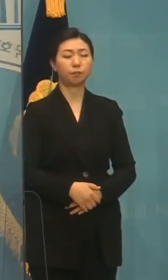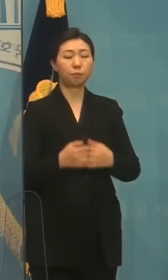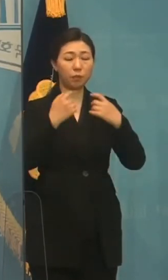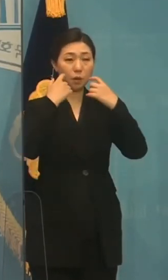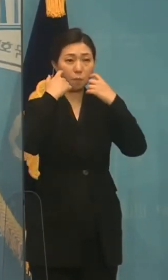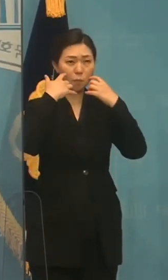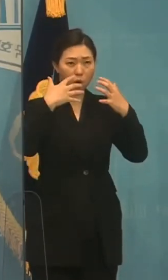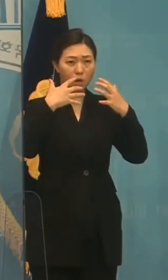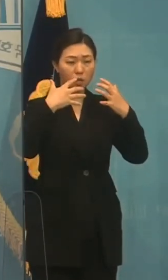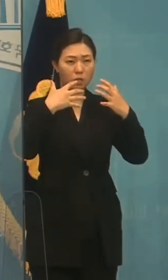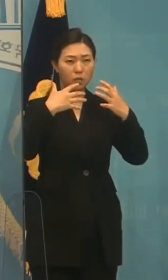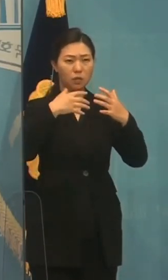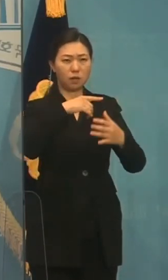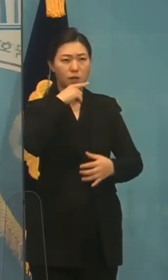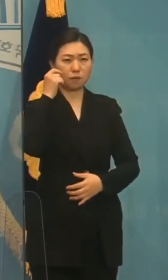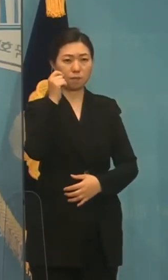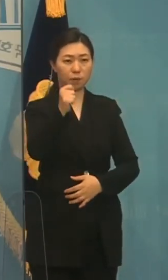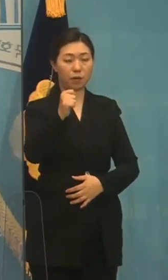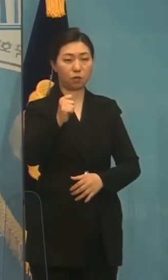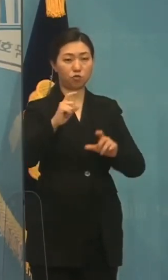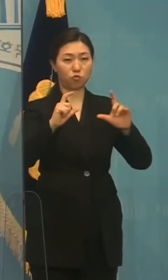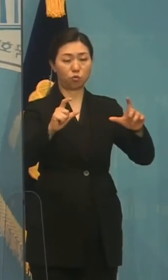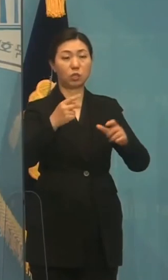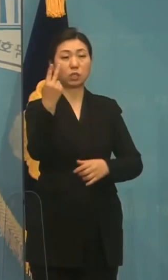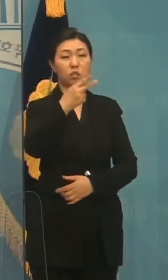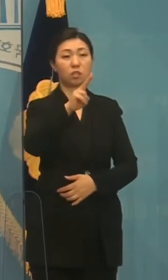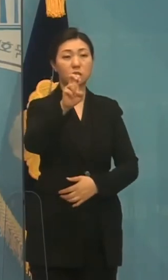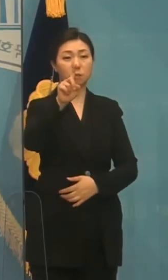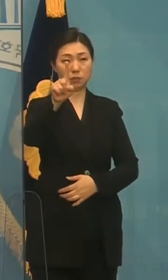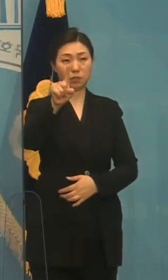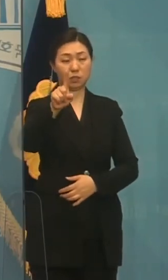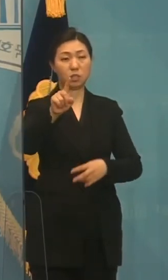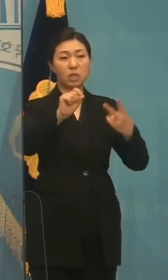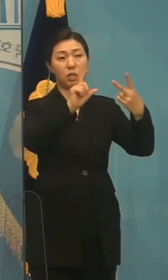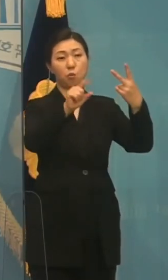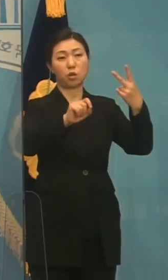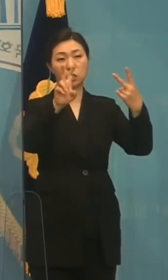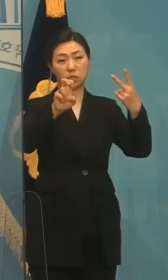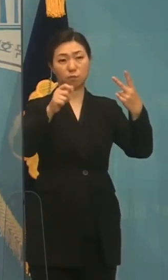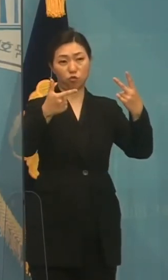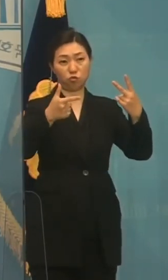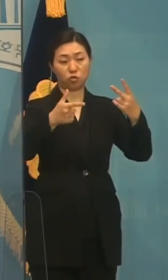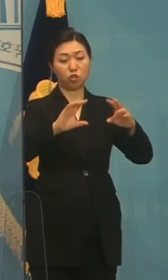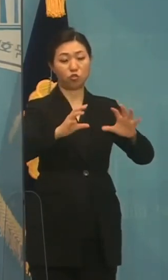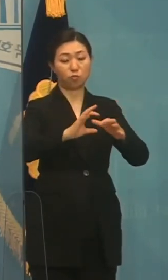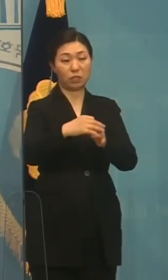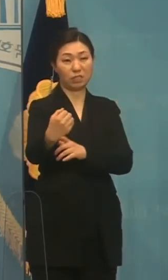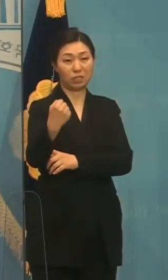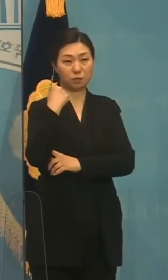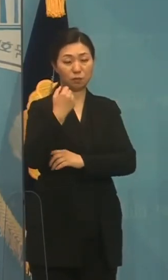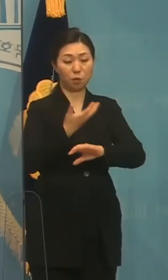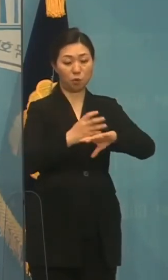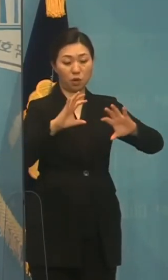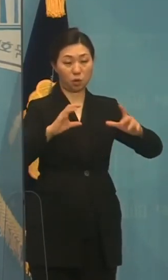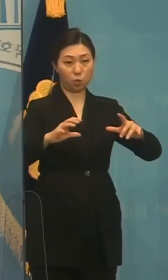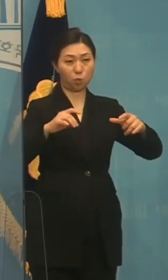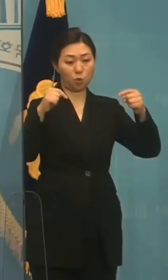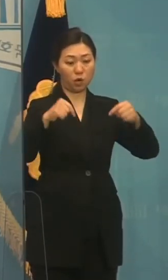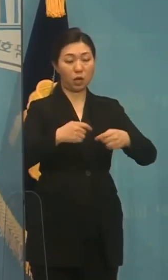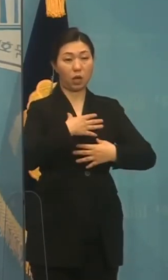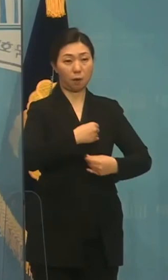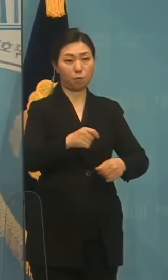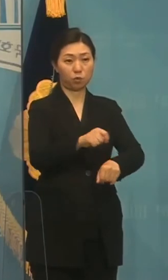엄중히 경고하는 바입니다. 2021년 2월 26일 국민의힘